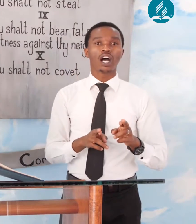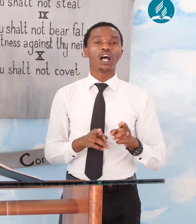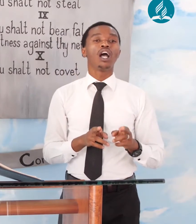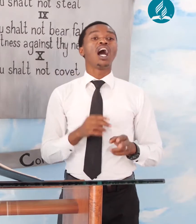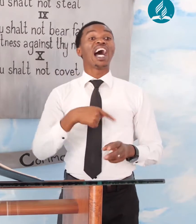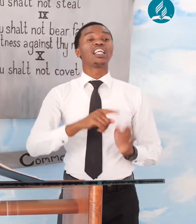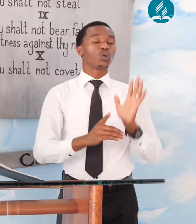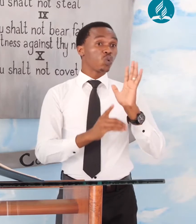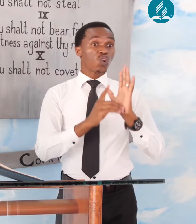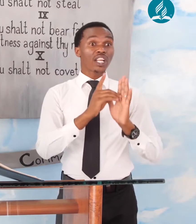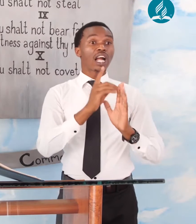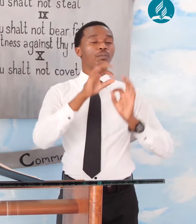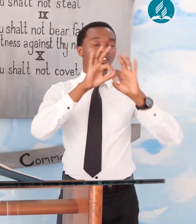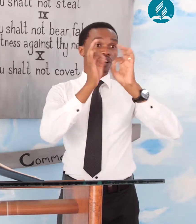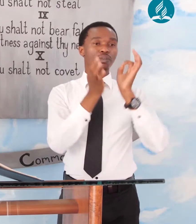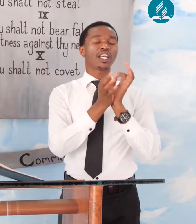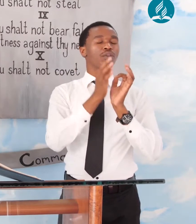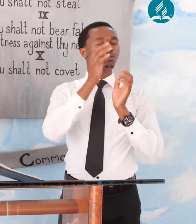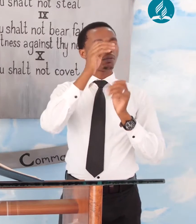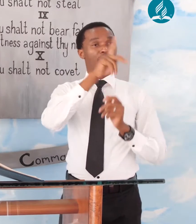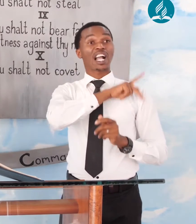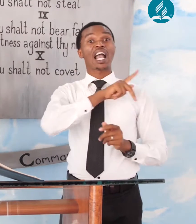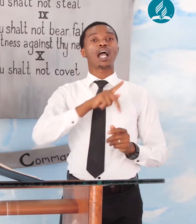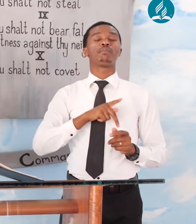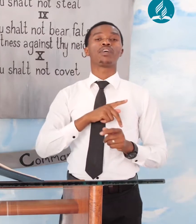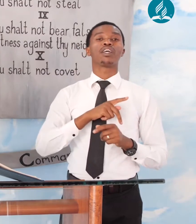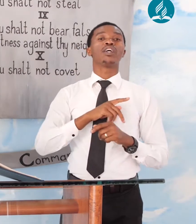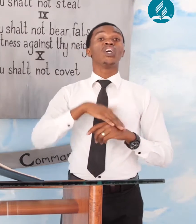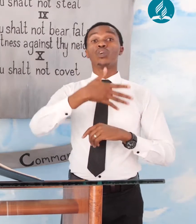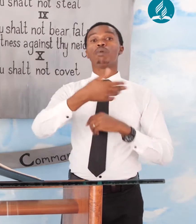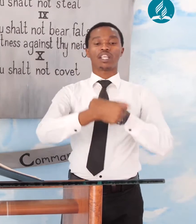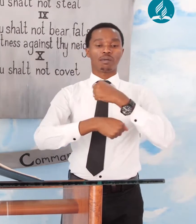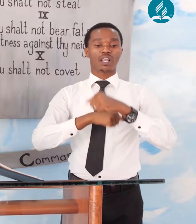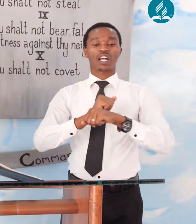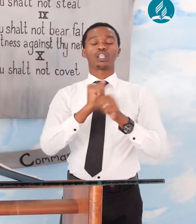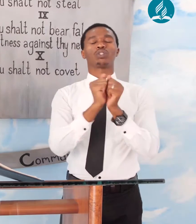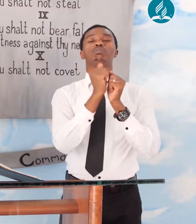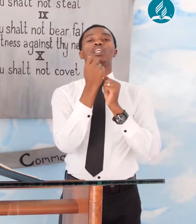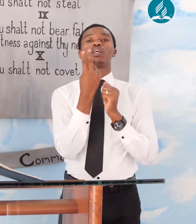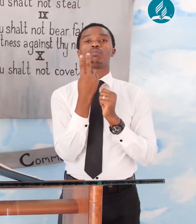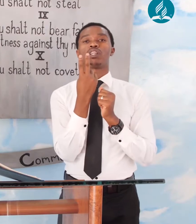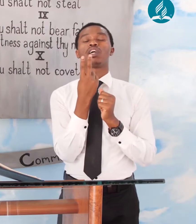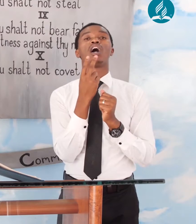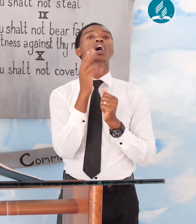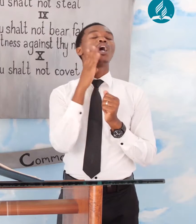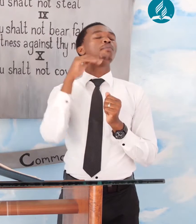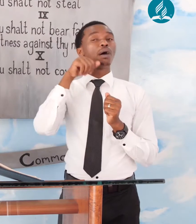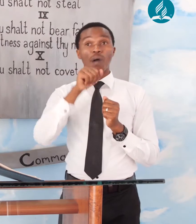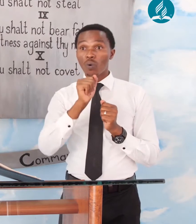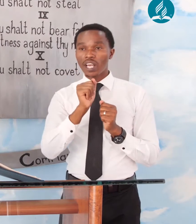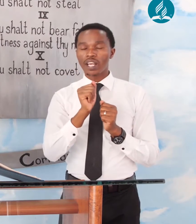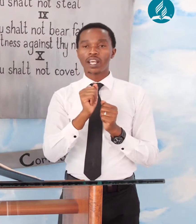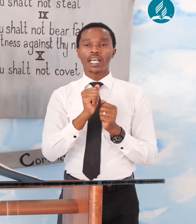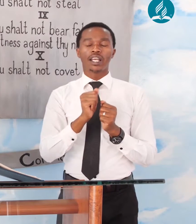imyaka 12 igitekerezo murakizi cyane nyina yamureze